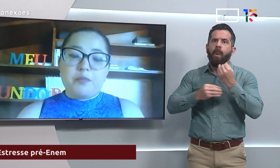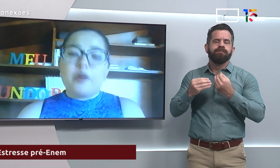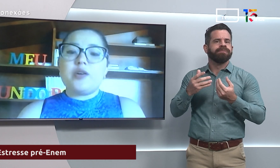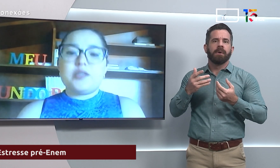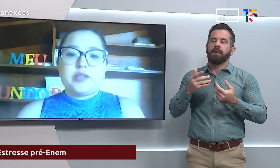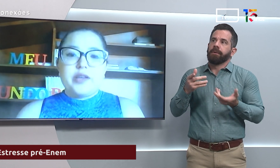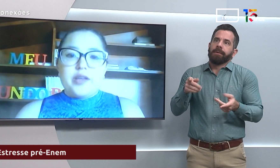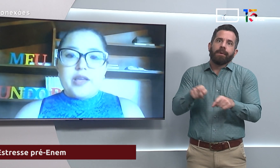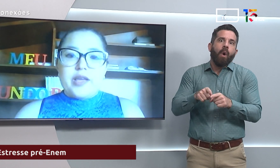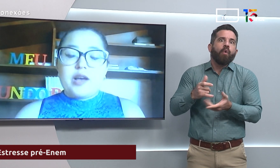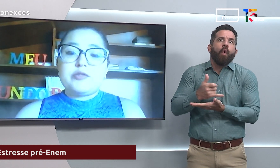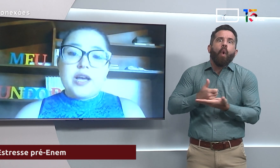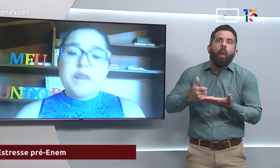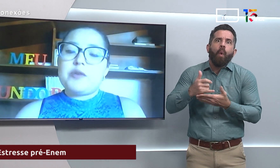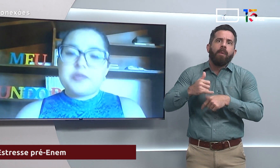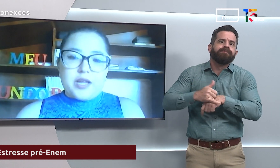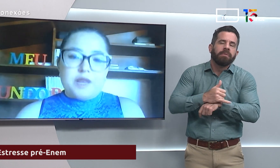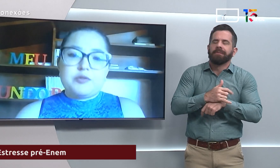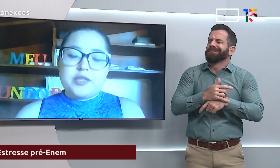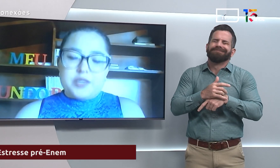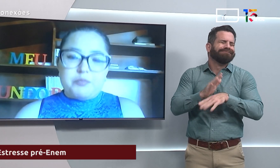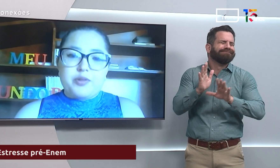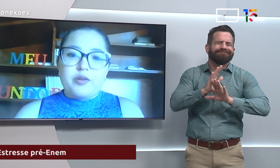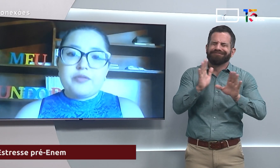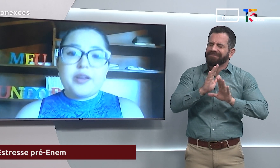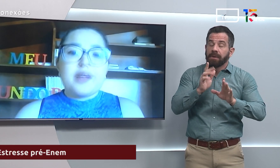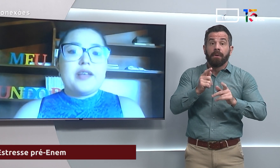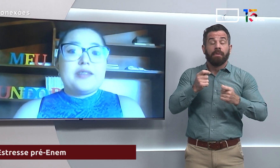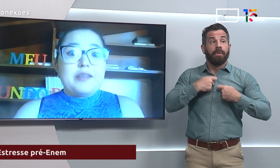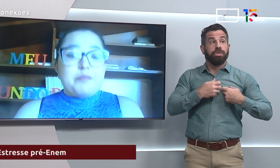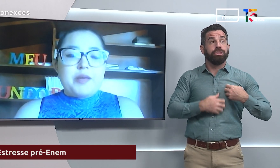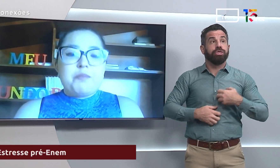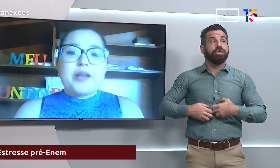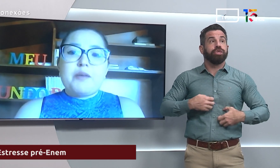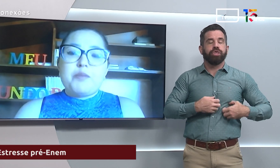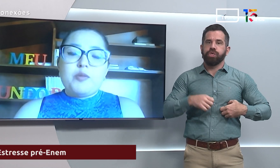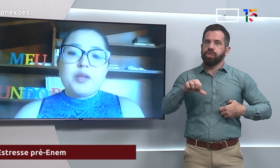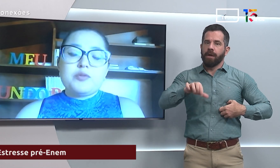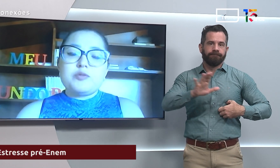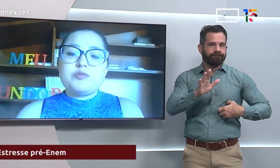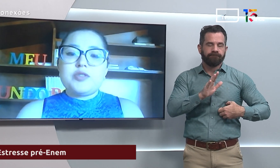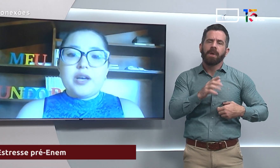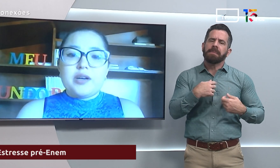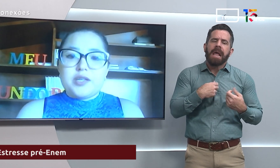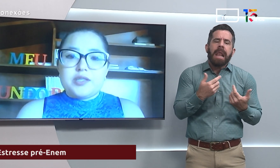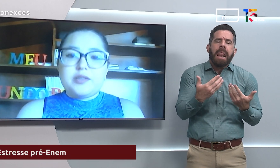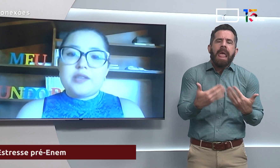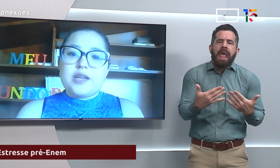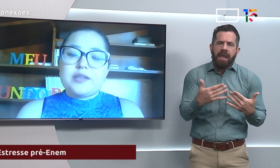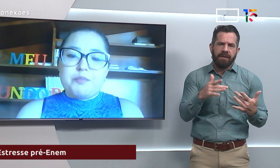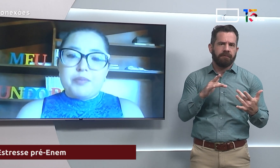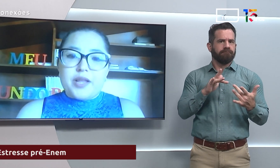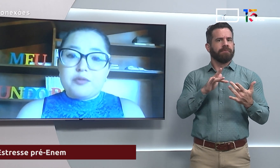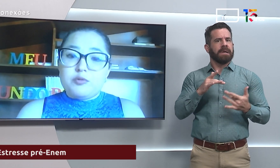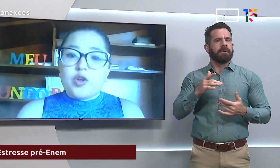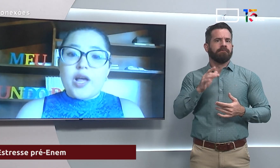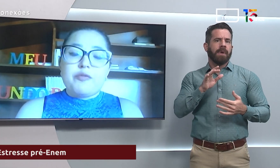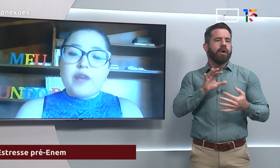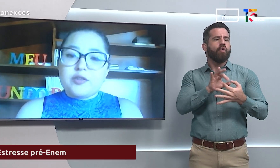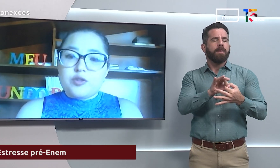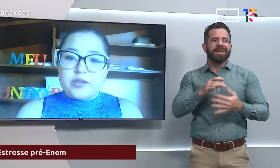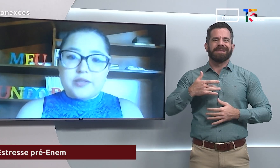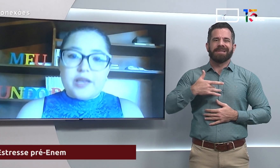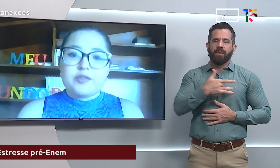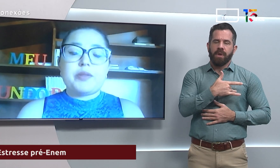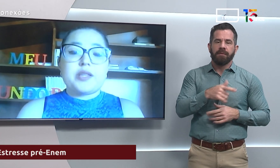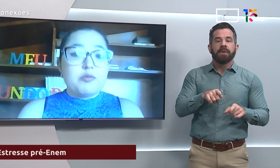porque pode causar mal-estar durante a prova. Preparar pelo menos um dia antes, deixar separado um lugar